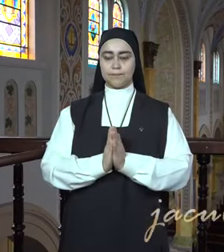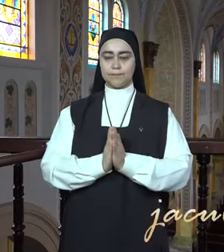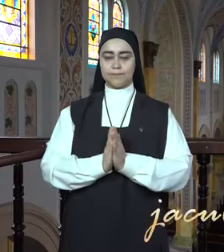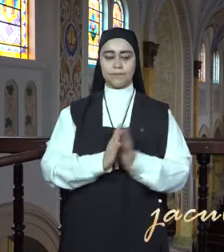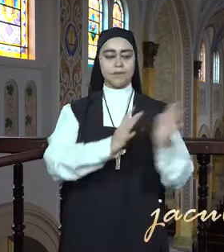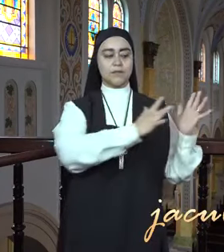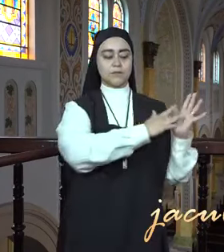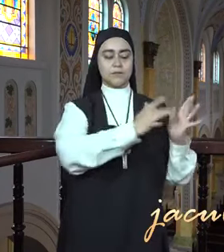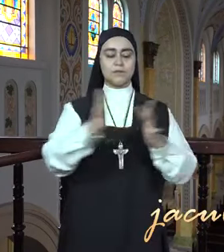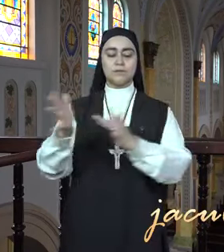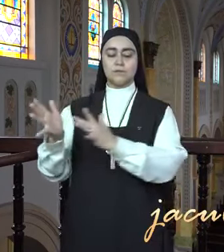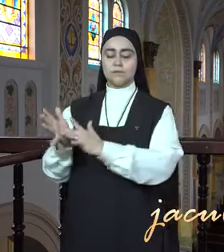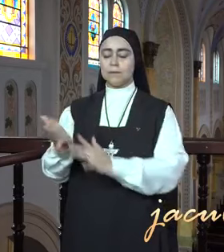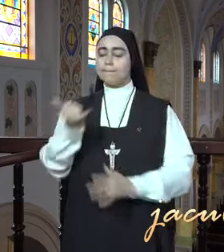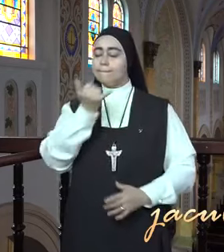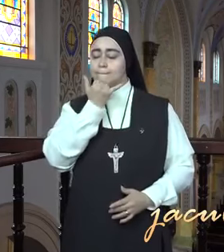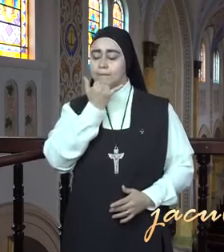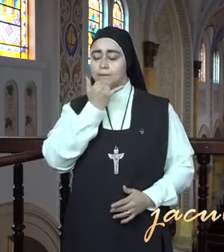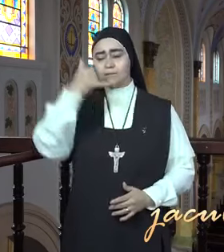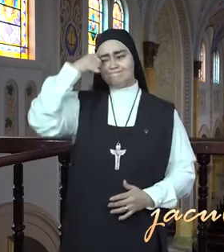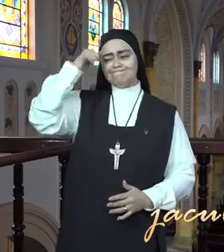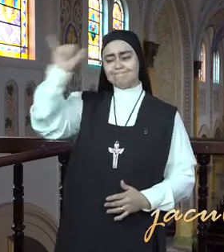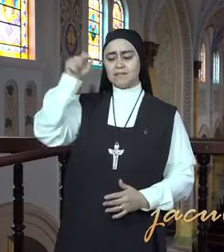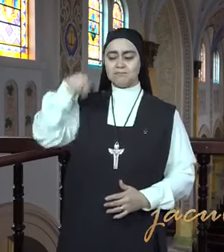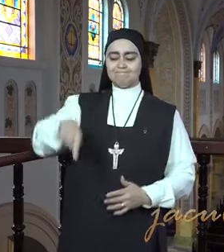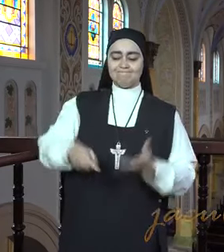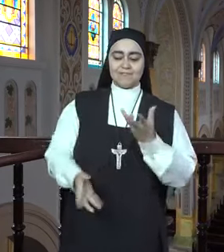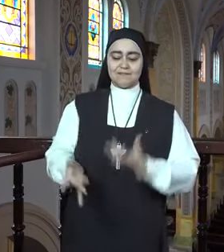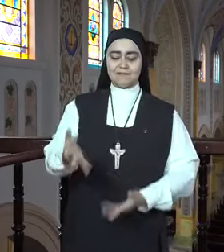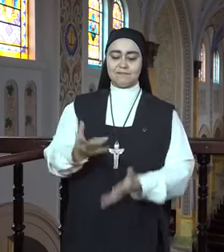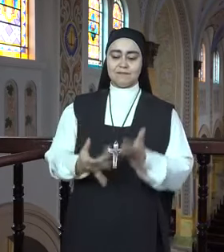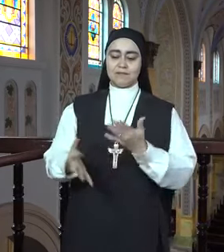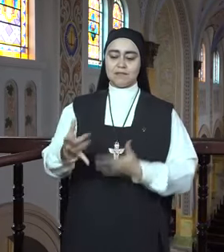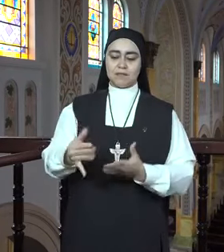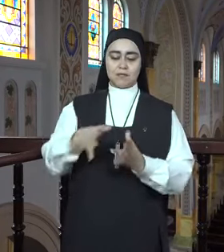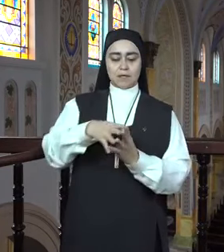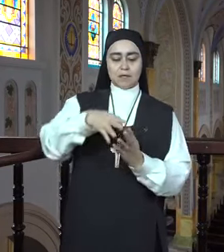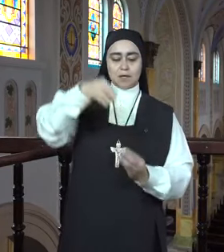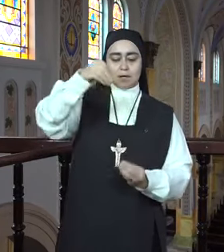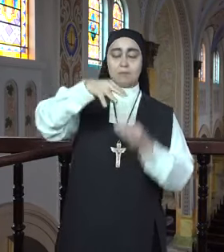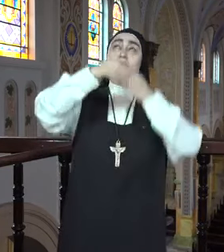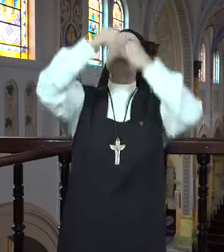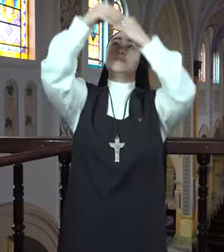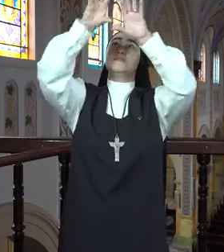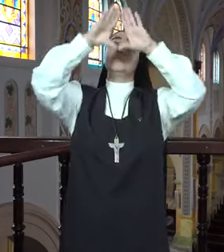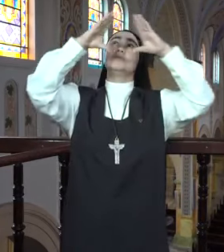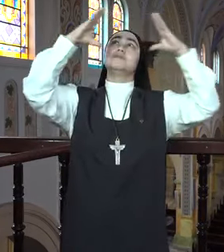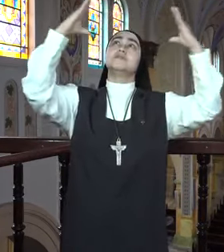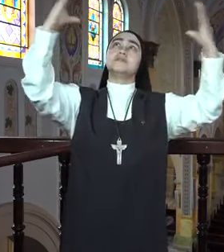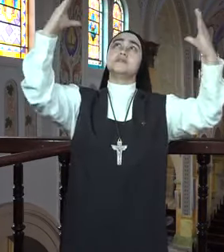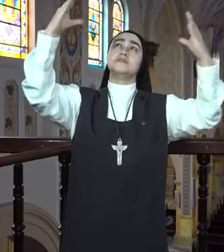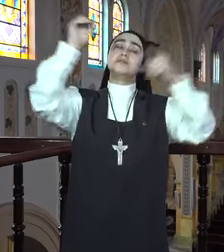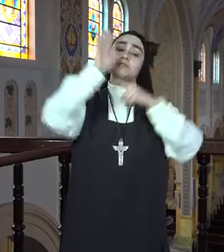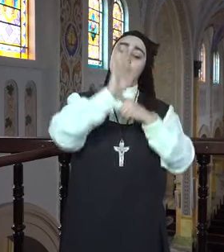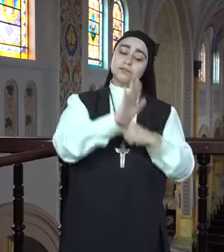Ó meu Jesus, perdoai-nos, livrai-nos do fogo do inferno, levai as almas todas para o céu